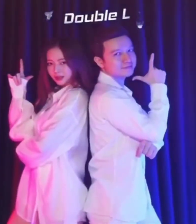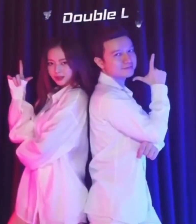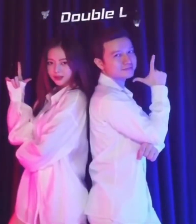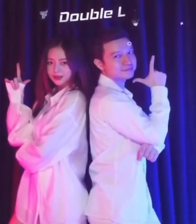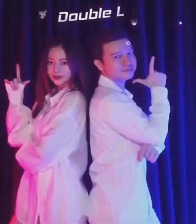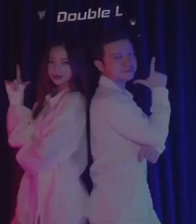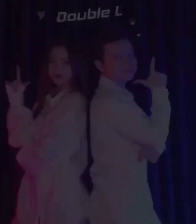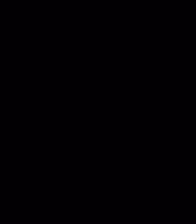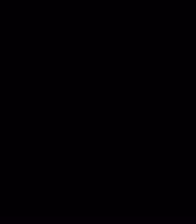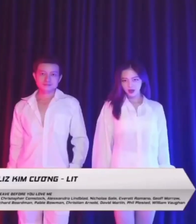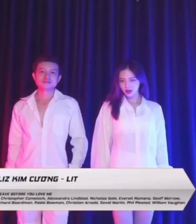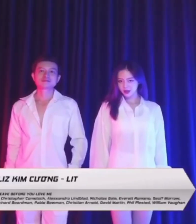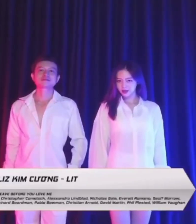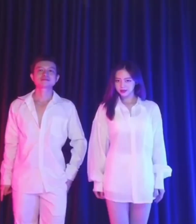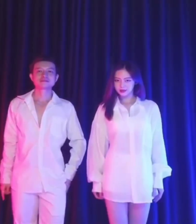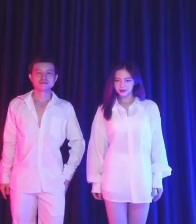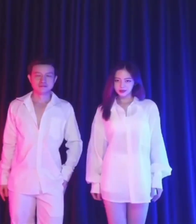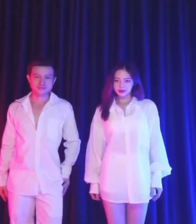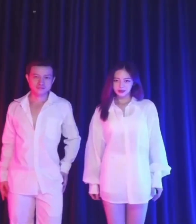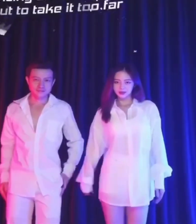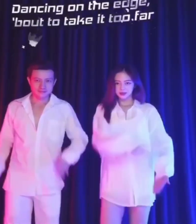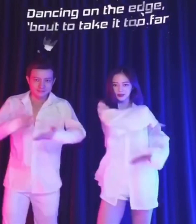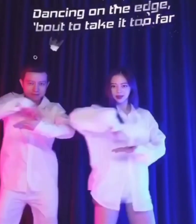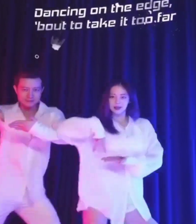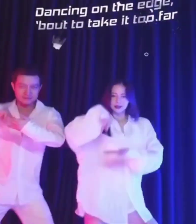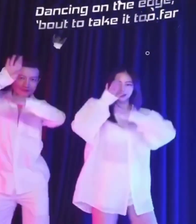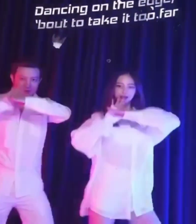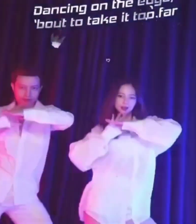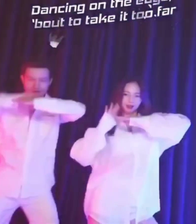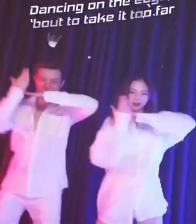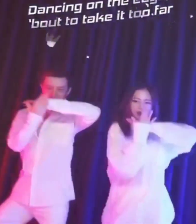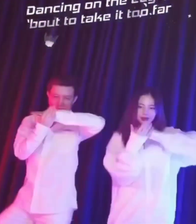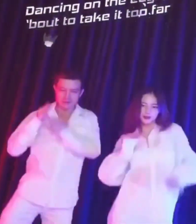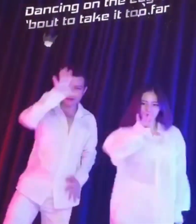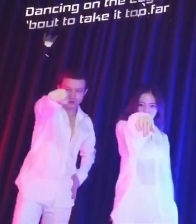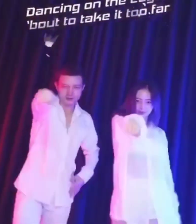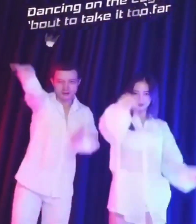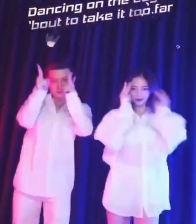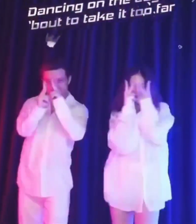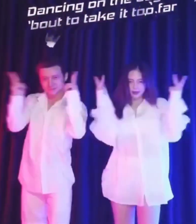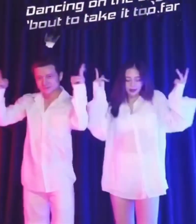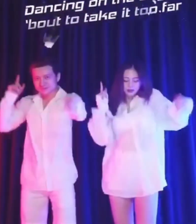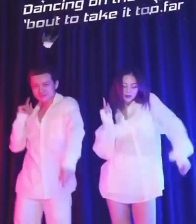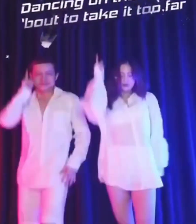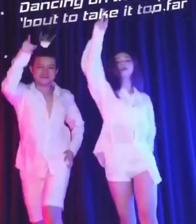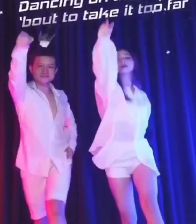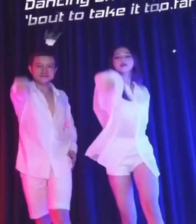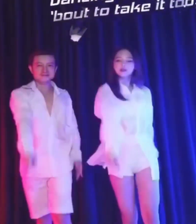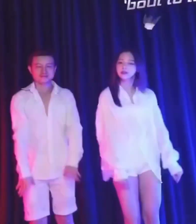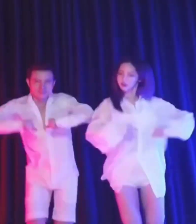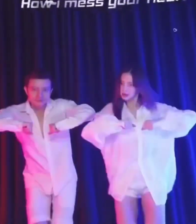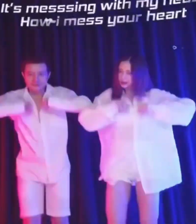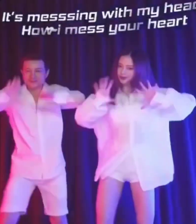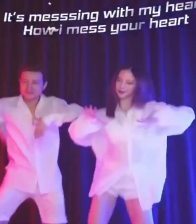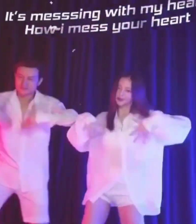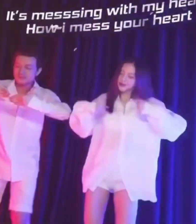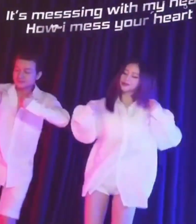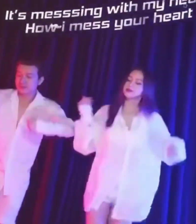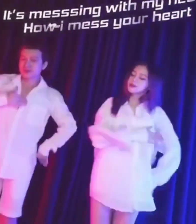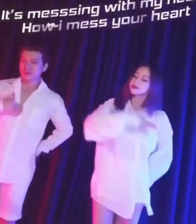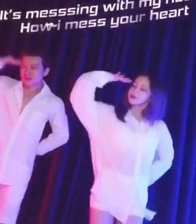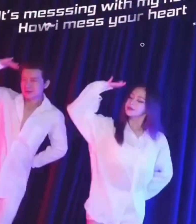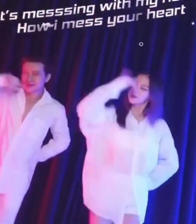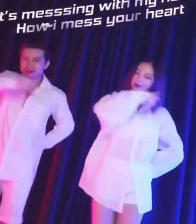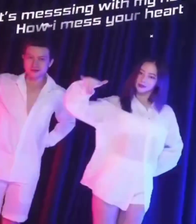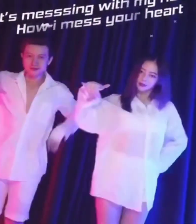tác thủ ngữ của tụi mình sẽ hơi chật một chút xíu vì phải khớp với nhịp của bài nhạc, hoặc mình sẽ tìm động tác thủ ngữ